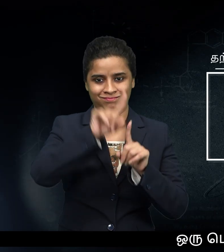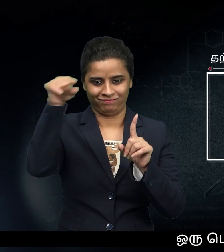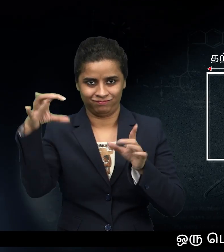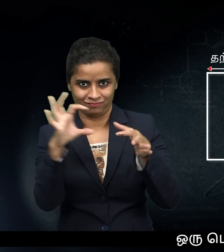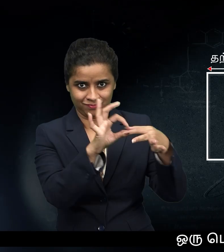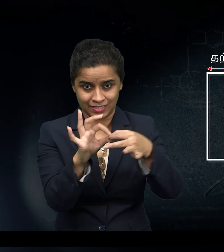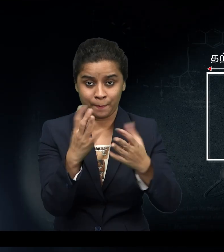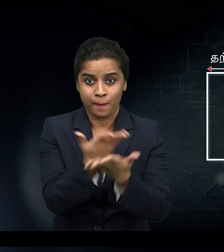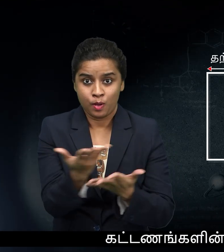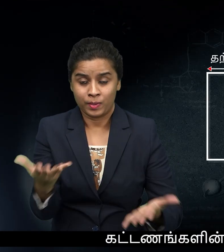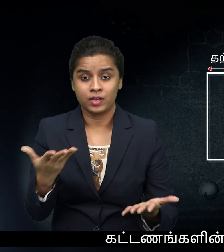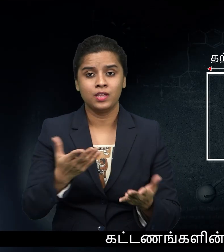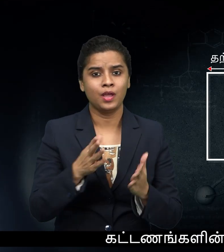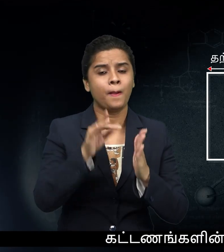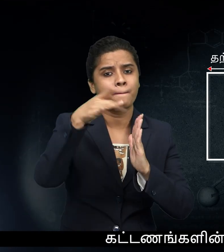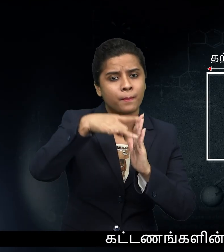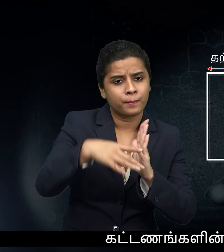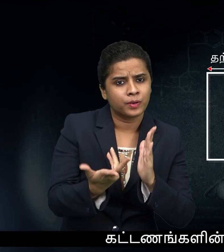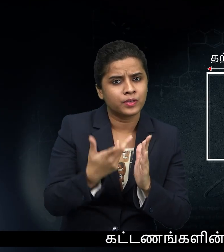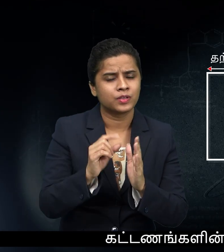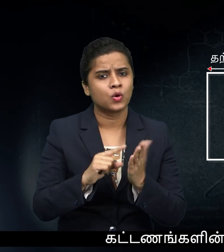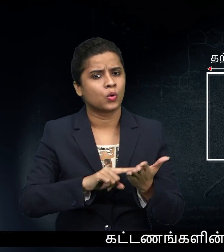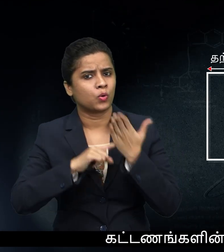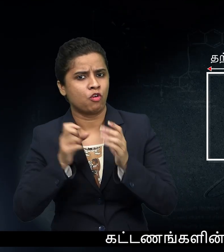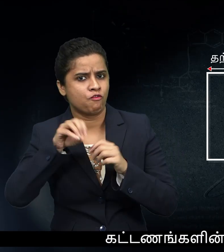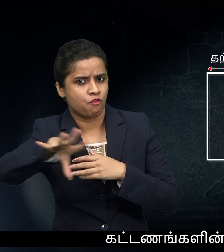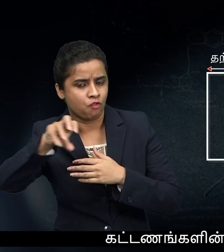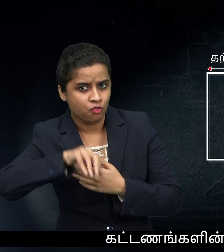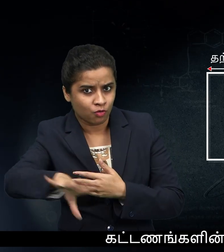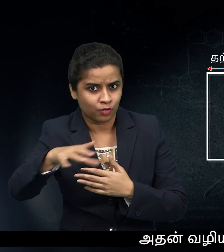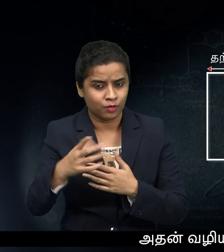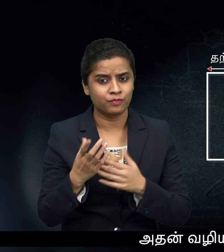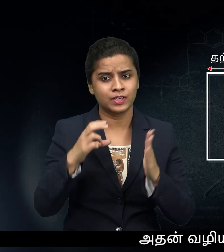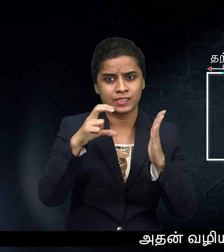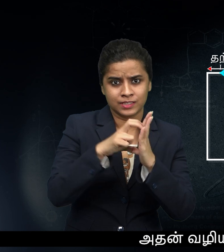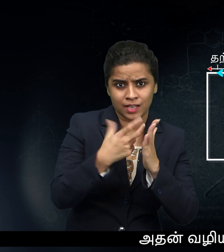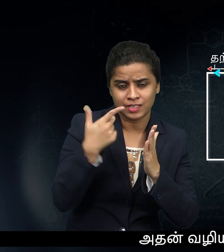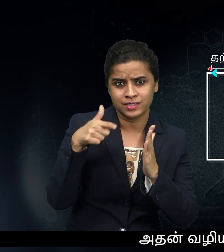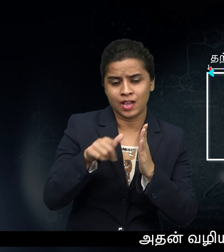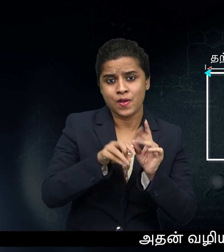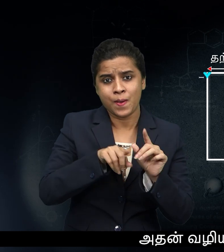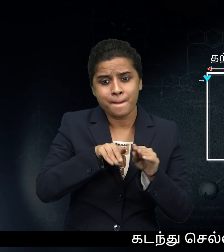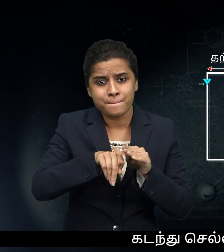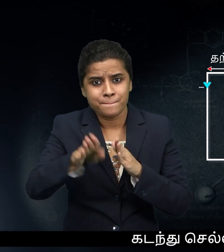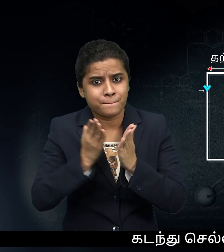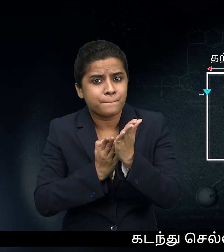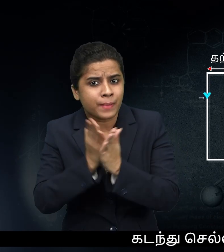மின்தடை என்பது மின்னோட்டங்களின் ஓட்டத்தை எதிர்ப்பதாகும். அதன் வழியாக மின்னோட்டத்தை கடந்து செல்வதற்கும்